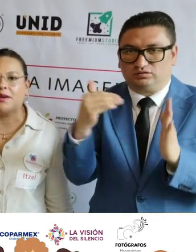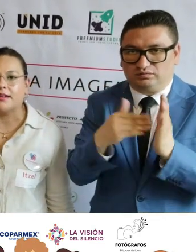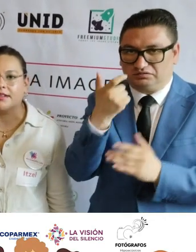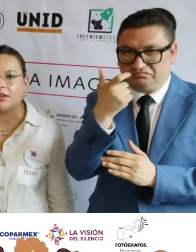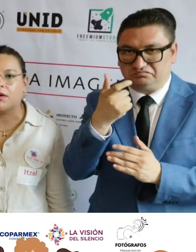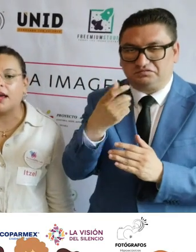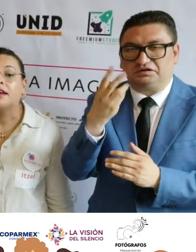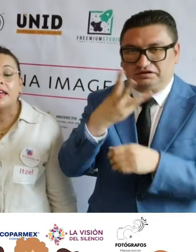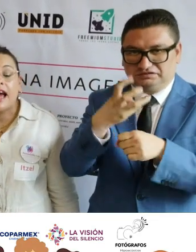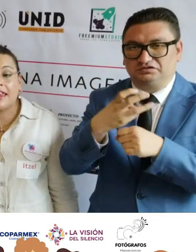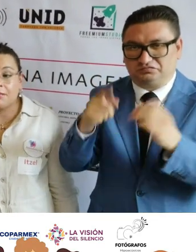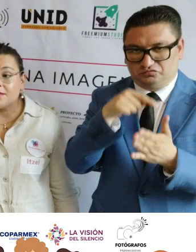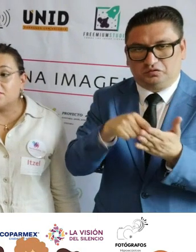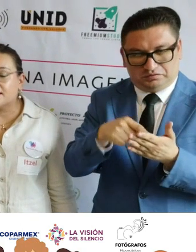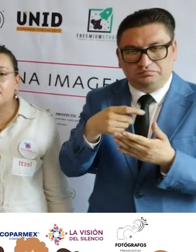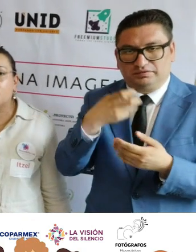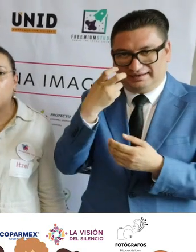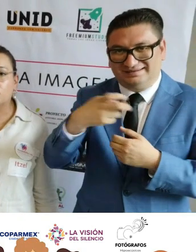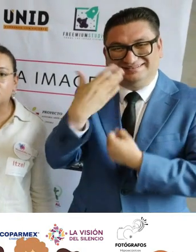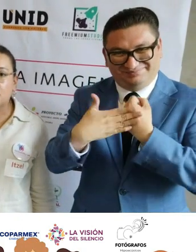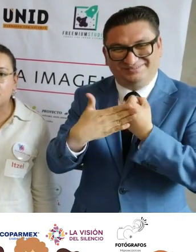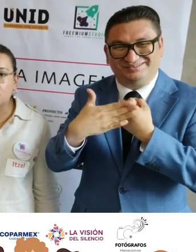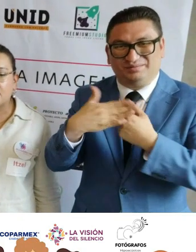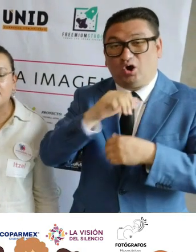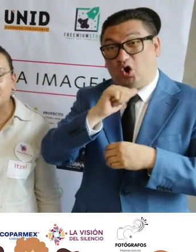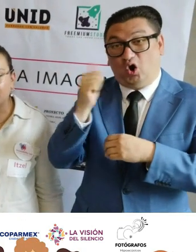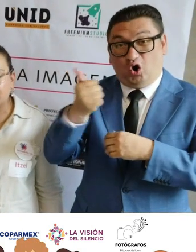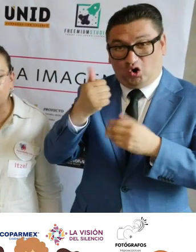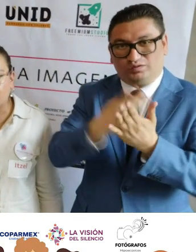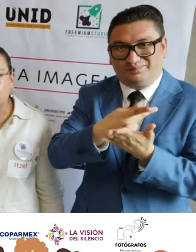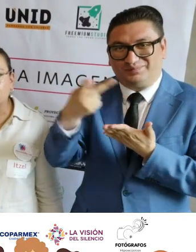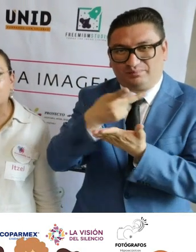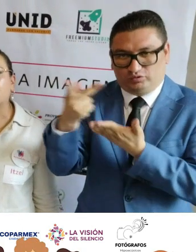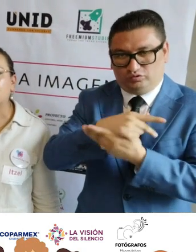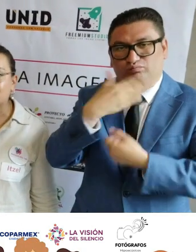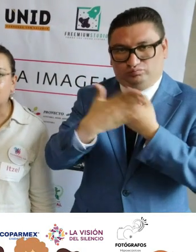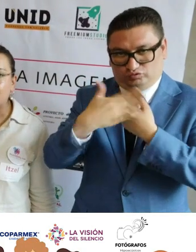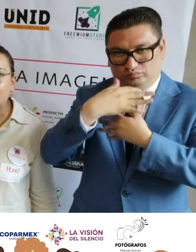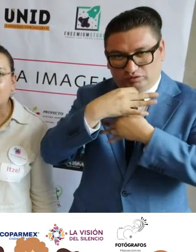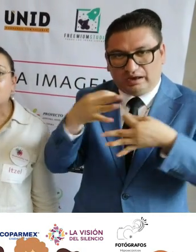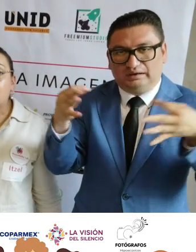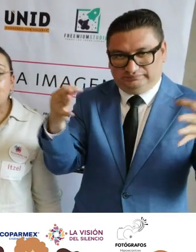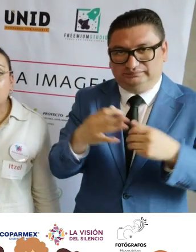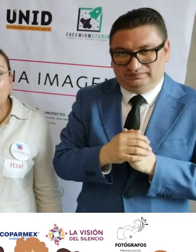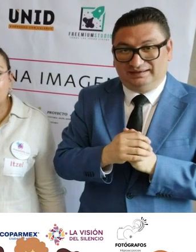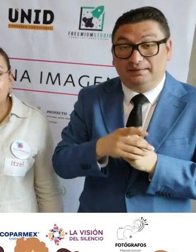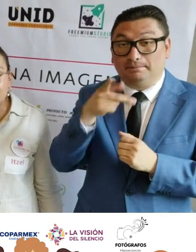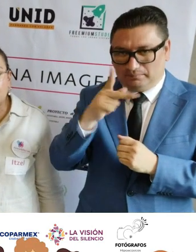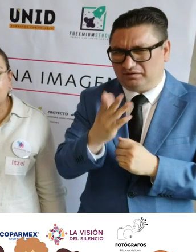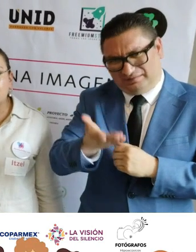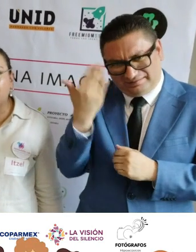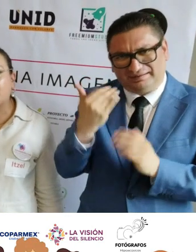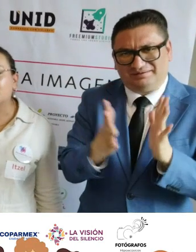mil pesos para el tercer lugar además vamos a tener otros premios que daremos a conocer más adelante pero